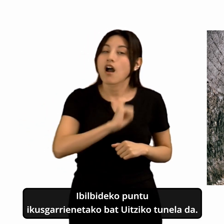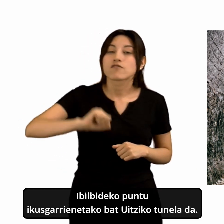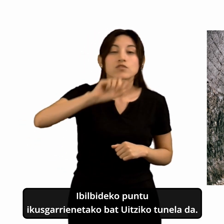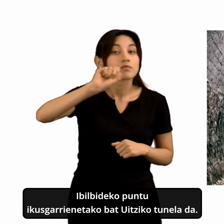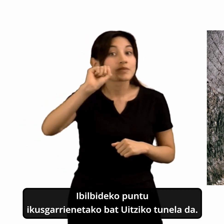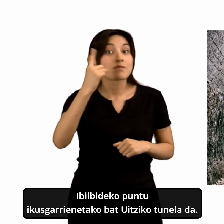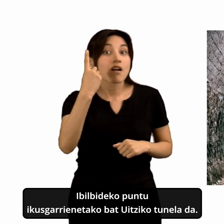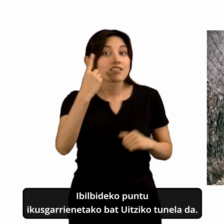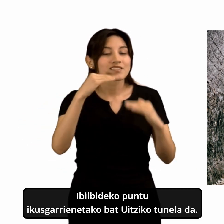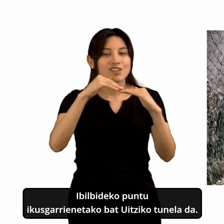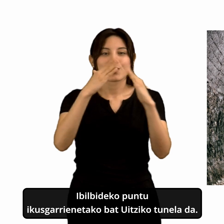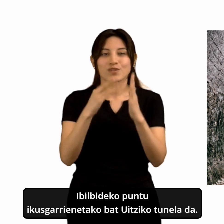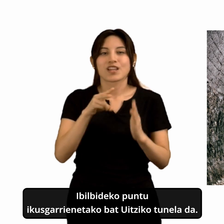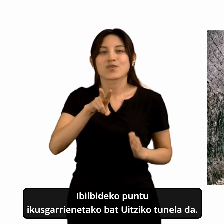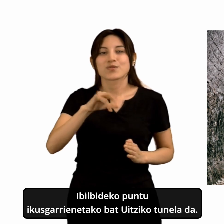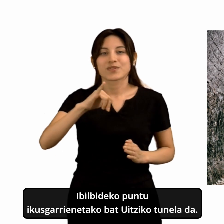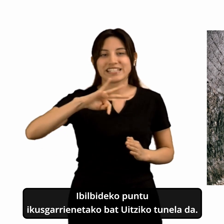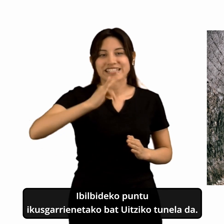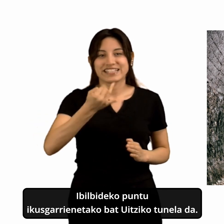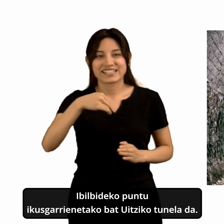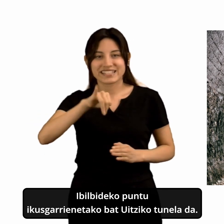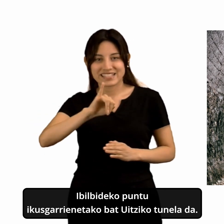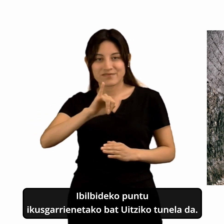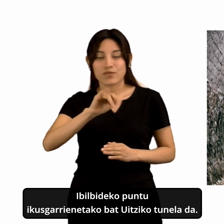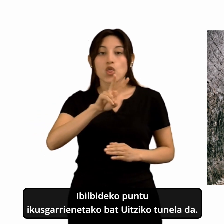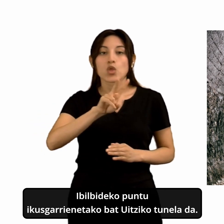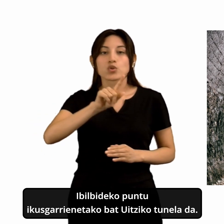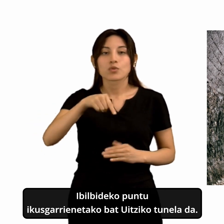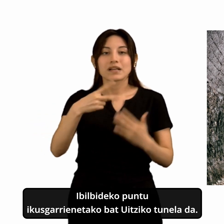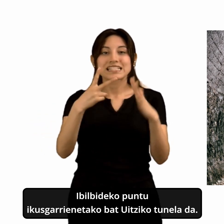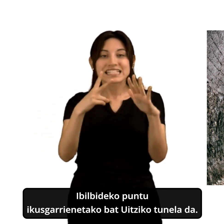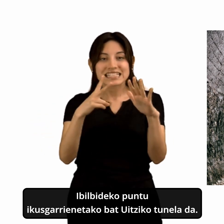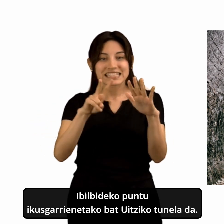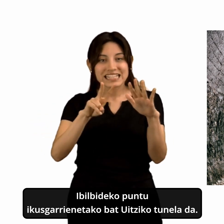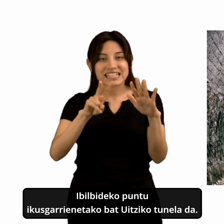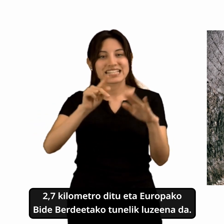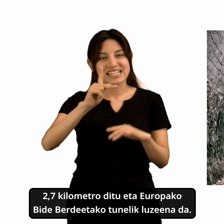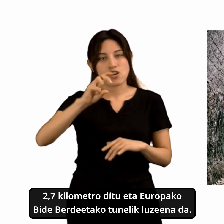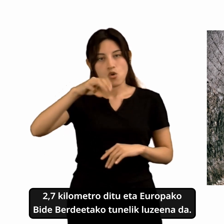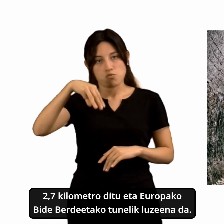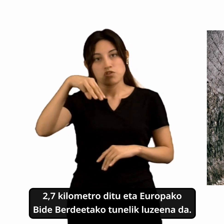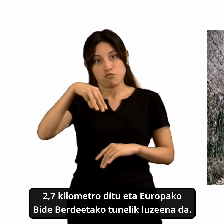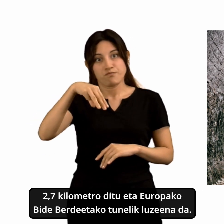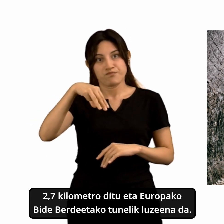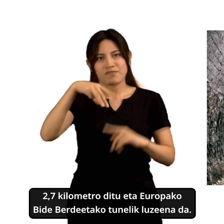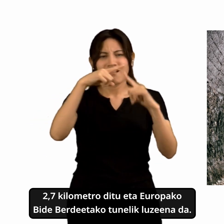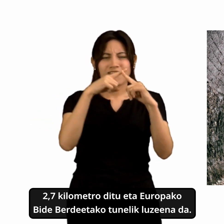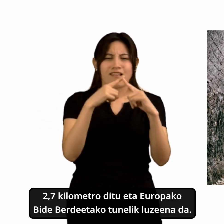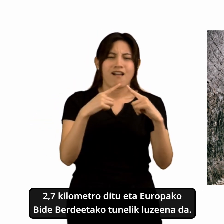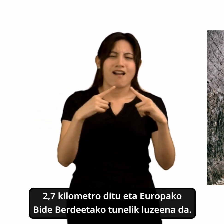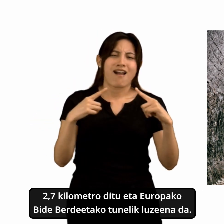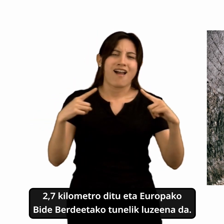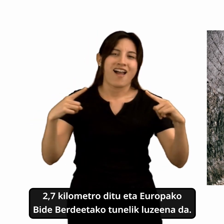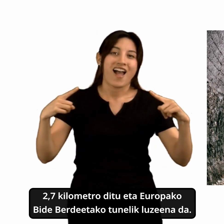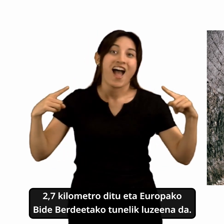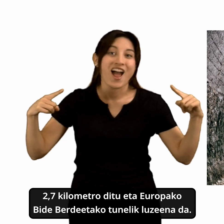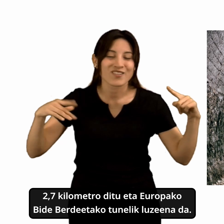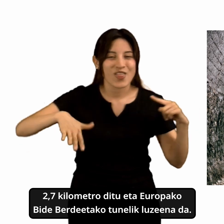Ibilbideko puntu ikusgarrienetako bat, Uitziko tunela da. 2,7 kilometro ditu eta